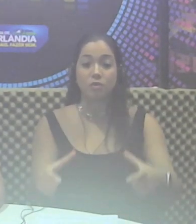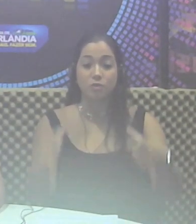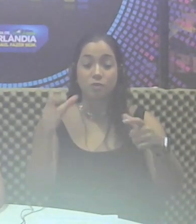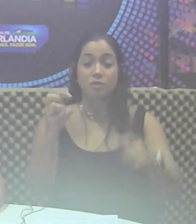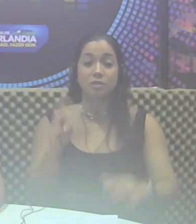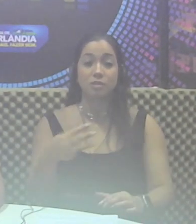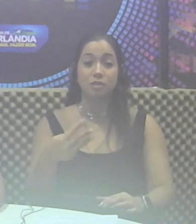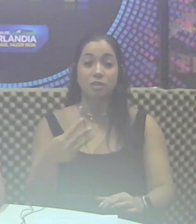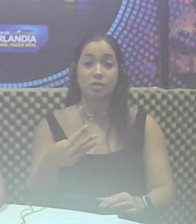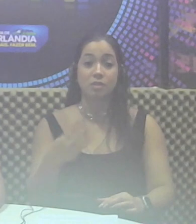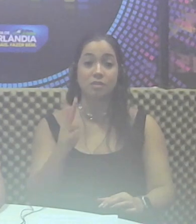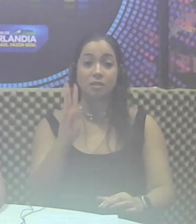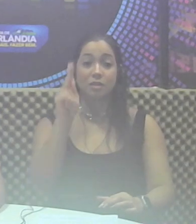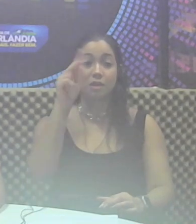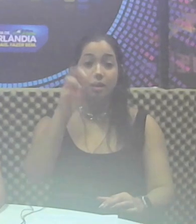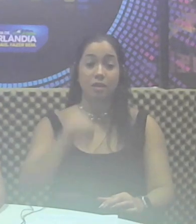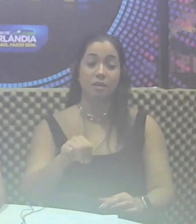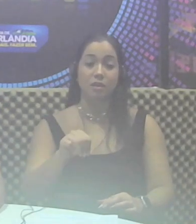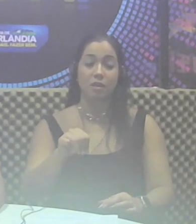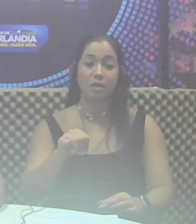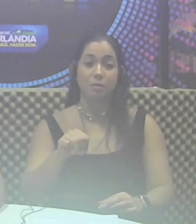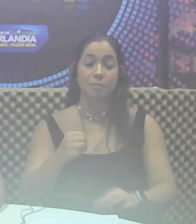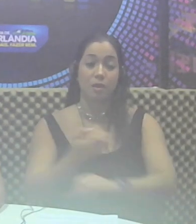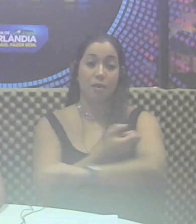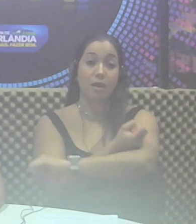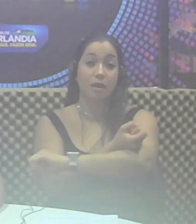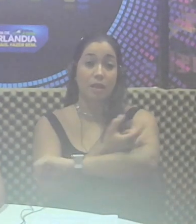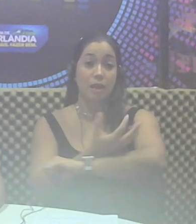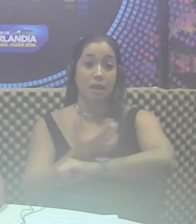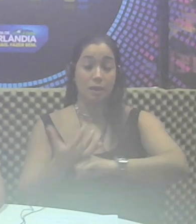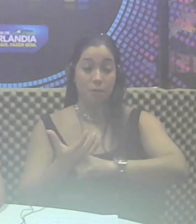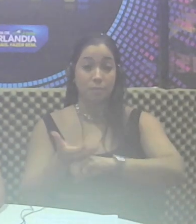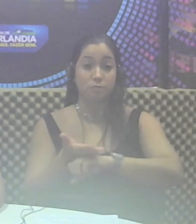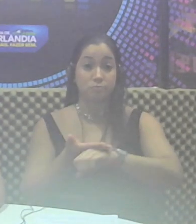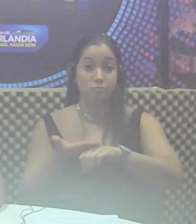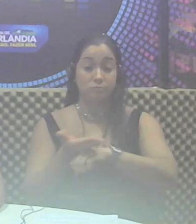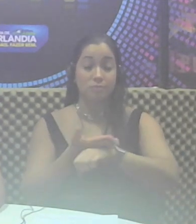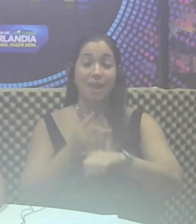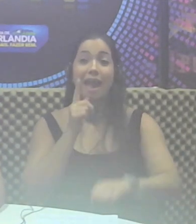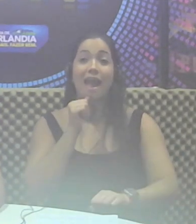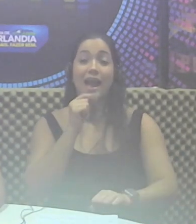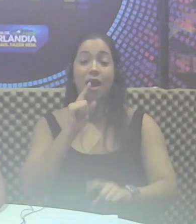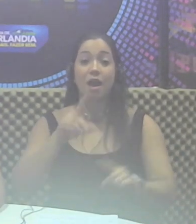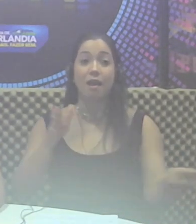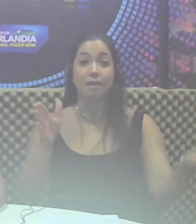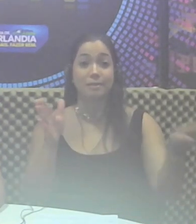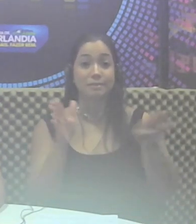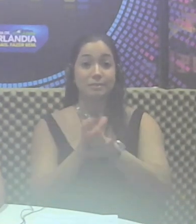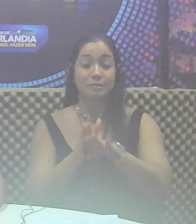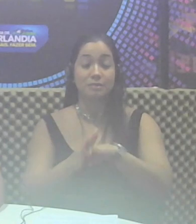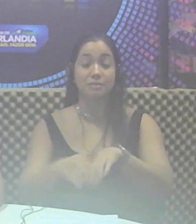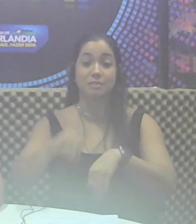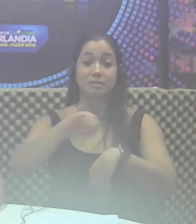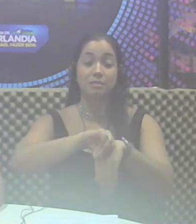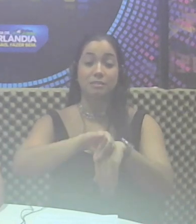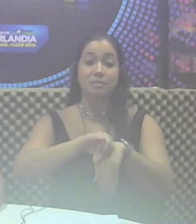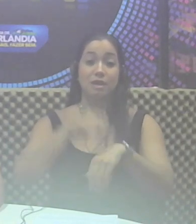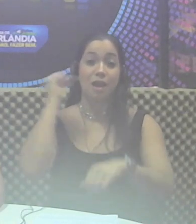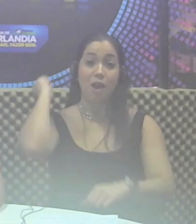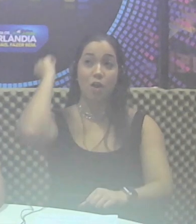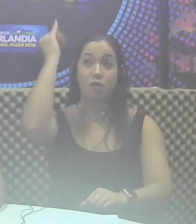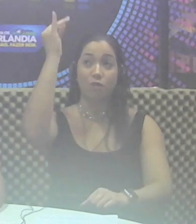3,5 km de extensão entre a Câmara de Transição da Estação de Tratamento de Água Capim Branco e o Centro de Reservação do